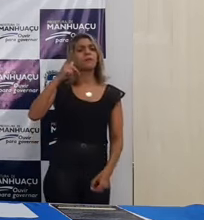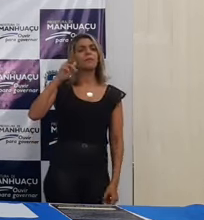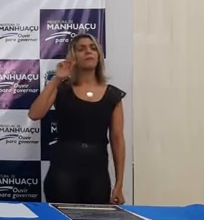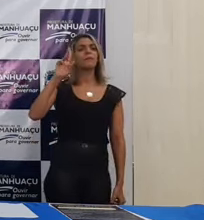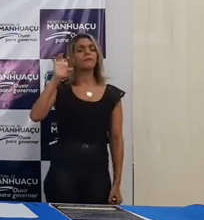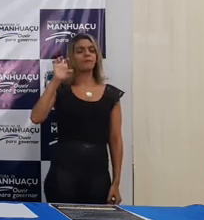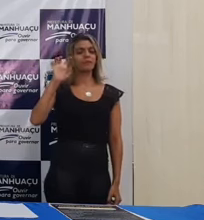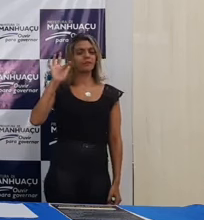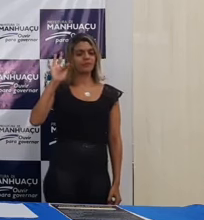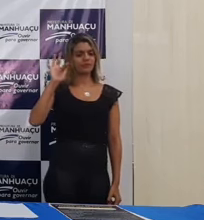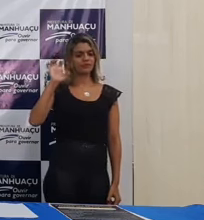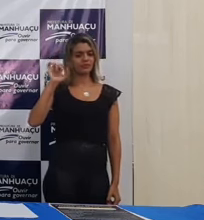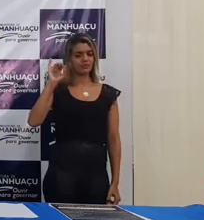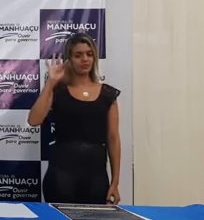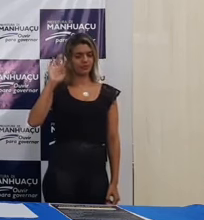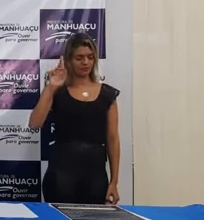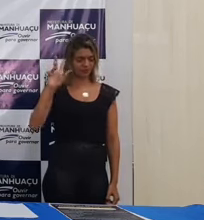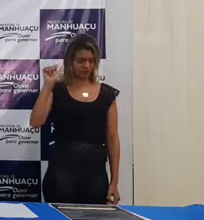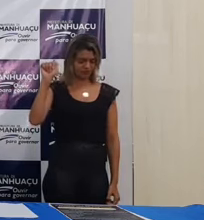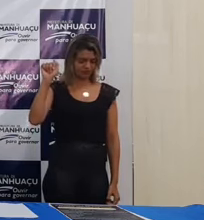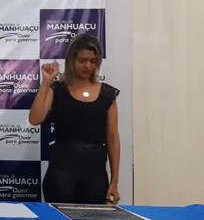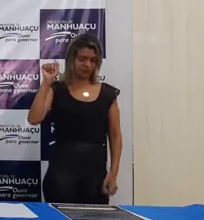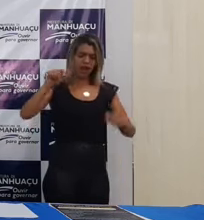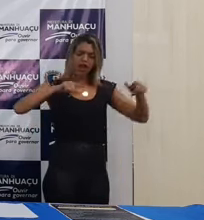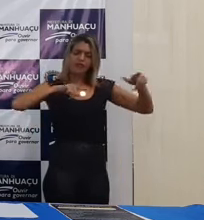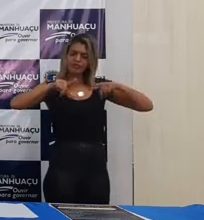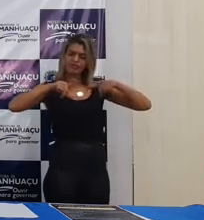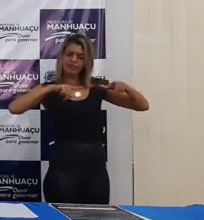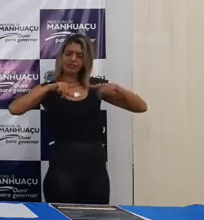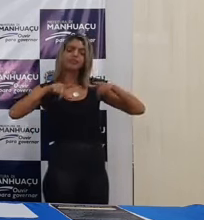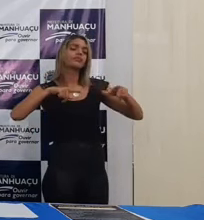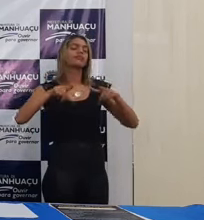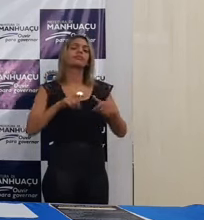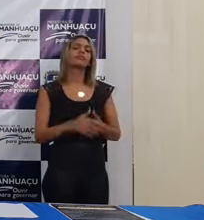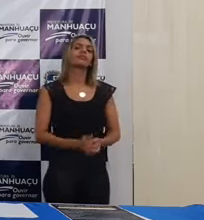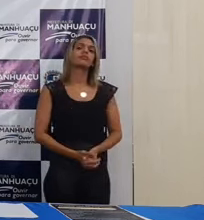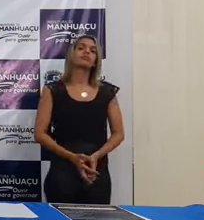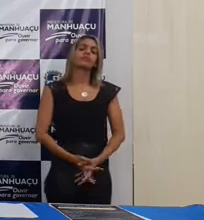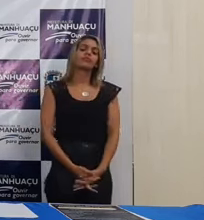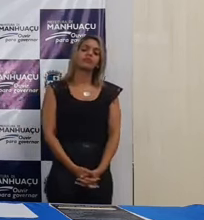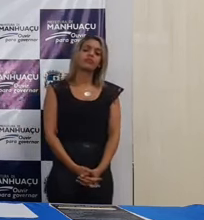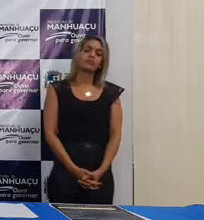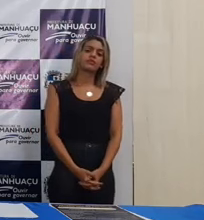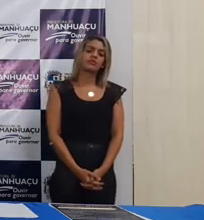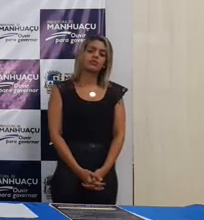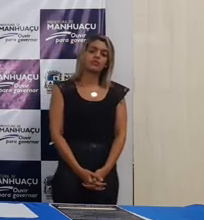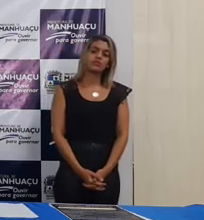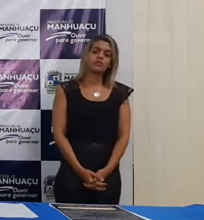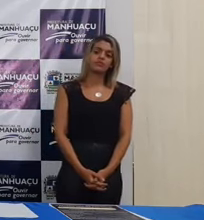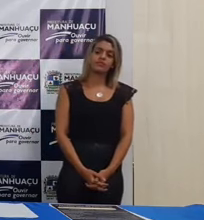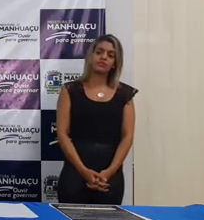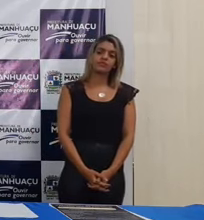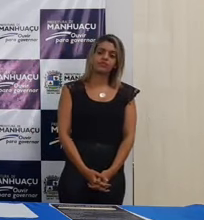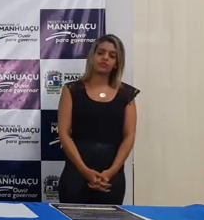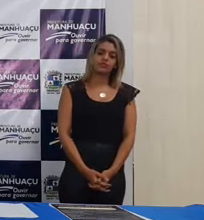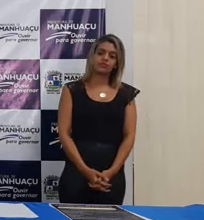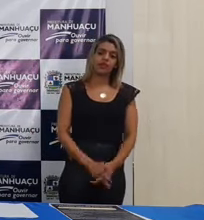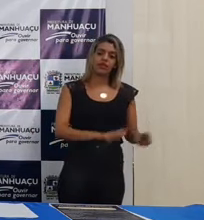aberta, ampla, que não tenha tumulto de pessoas, com condição de atender a todos. E esse processo vai correr durante essa